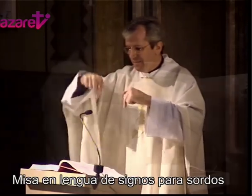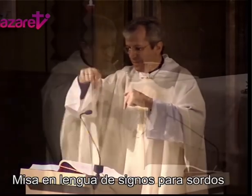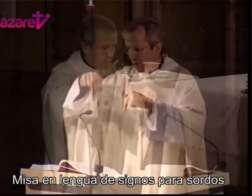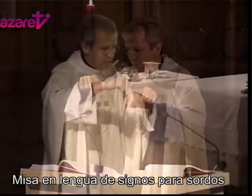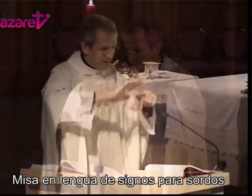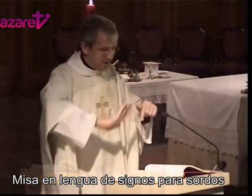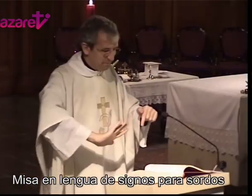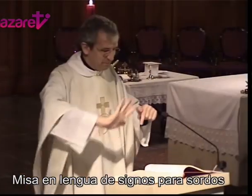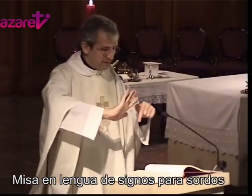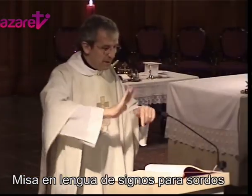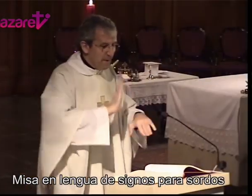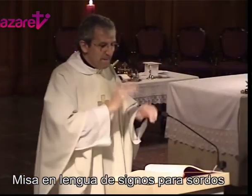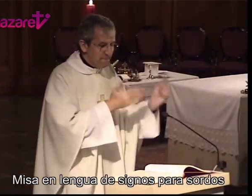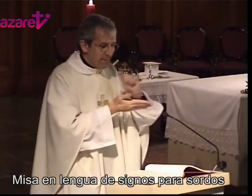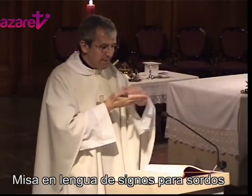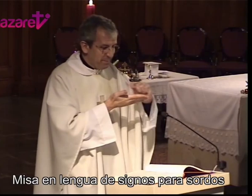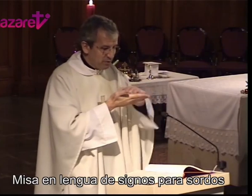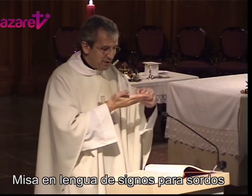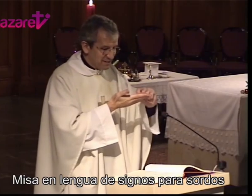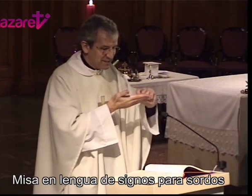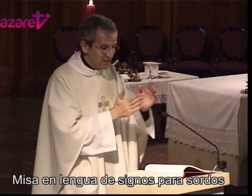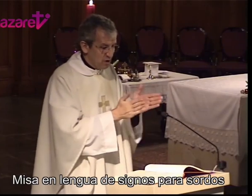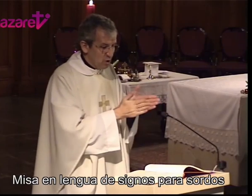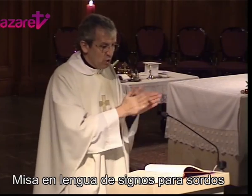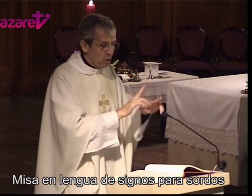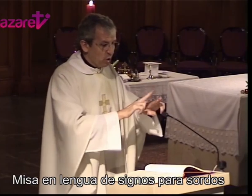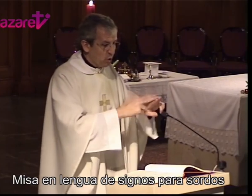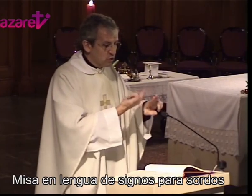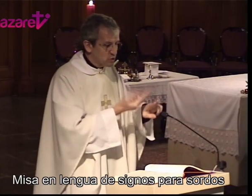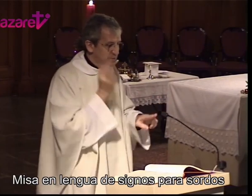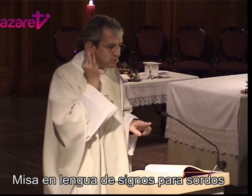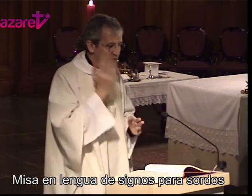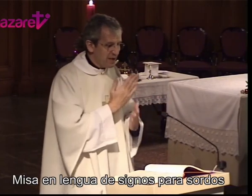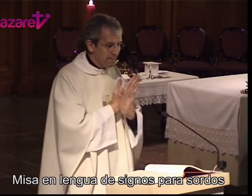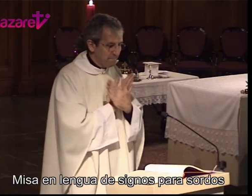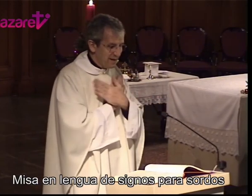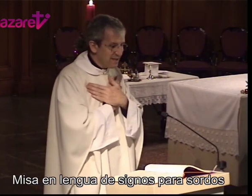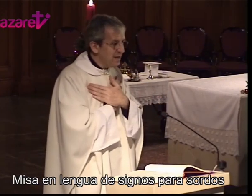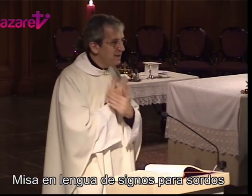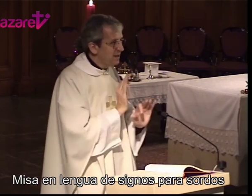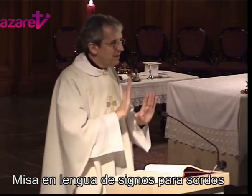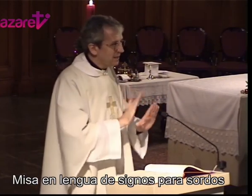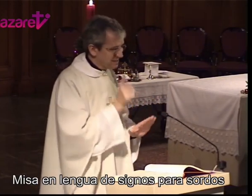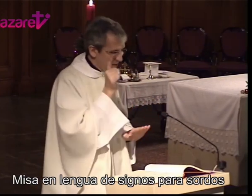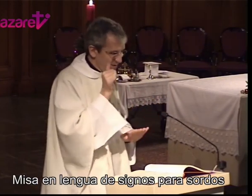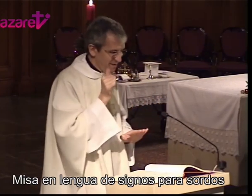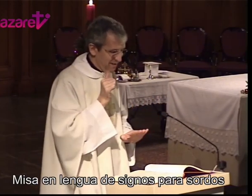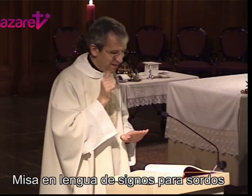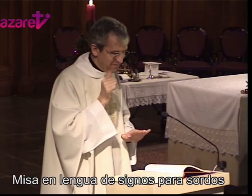de Judea, para empadronarse con su esposa María, que estaba